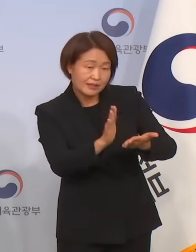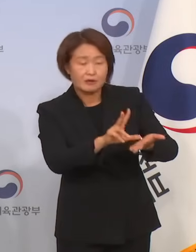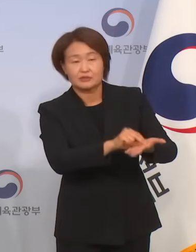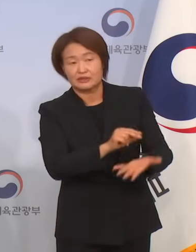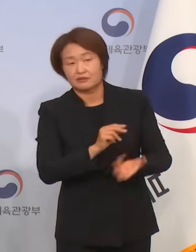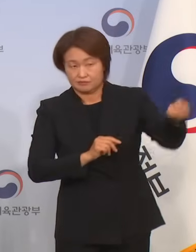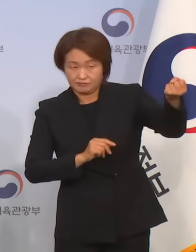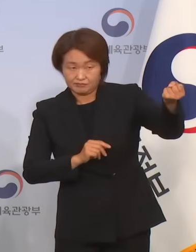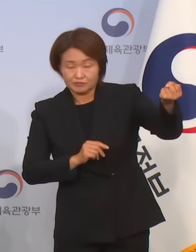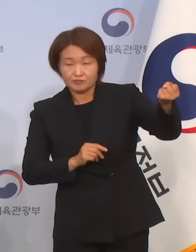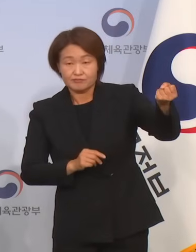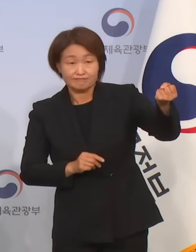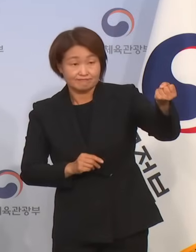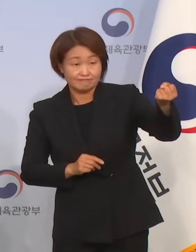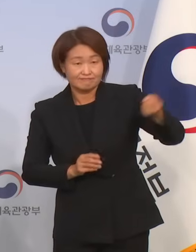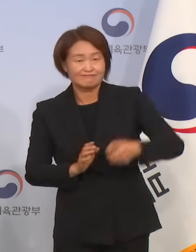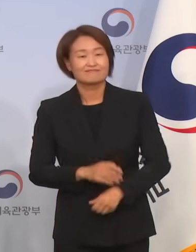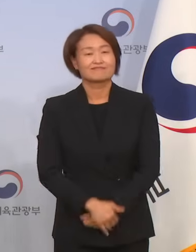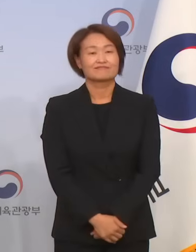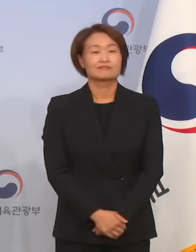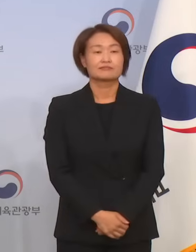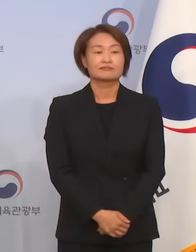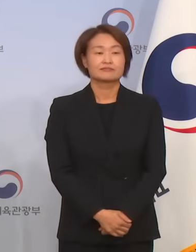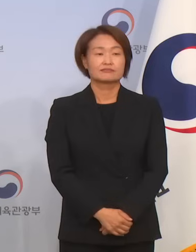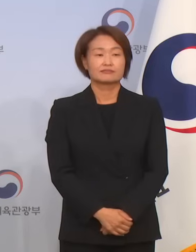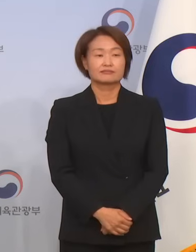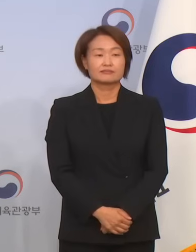문제입니다. 네,